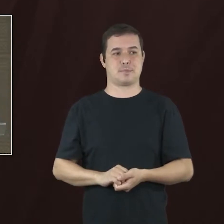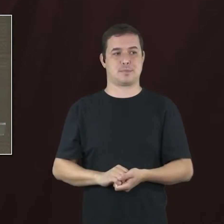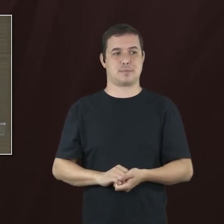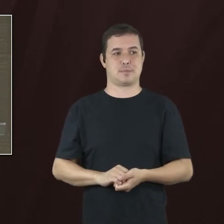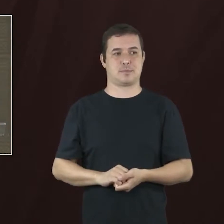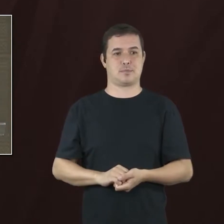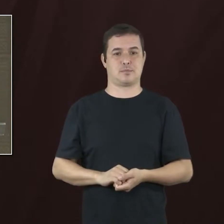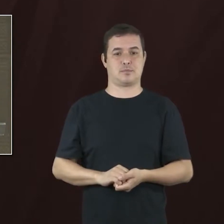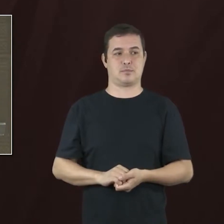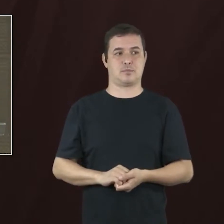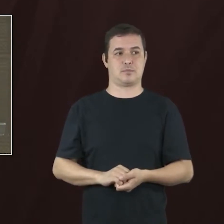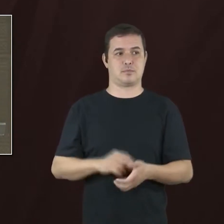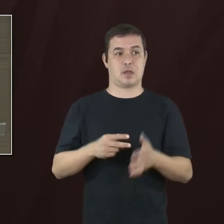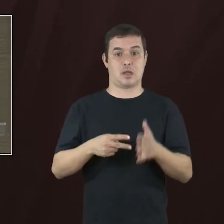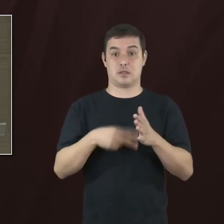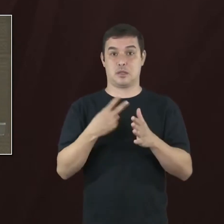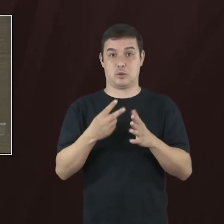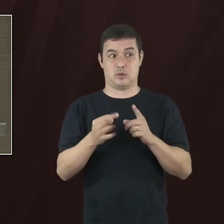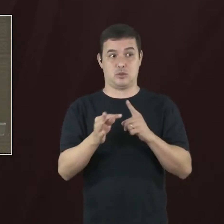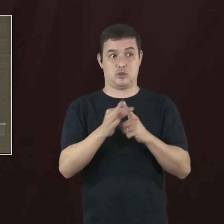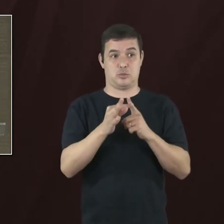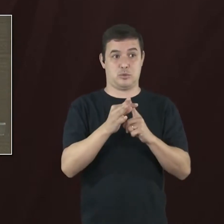2 Timóteo 1.